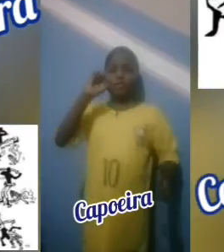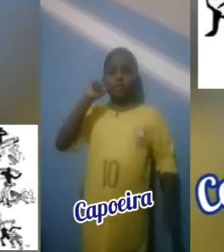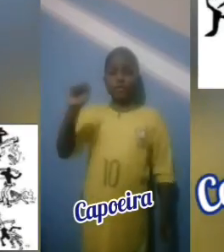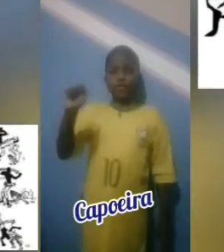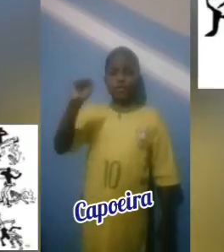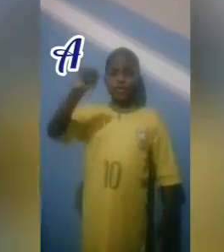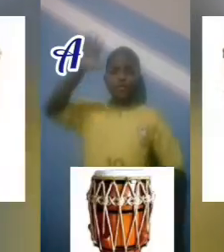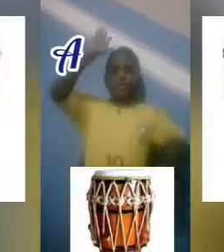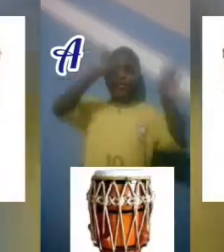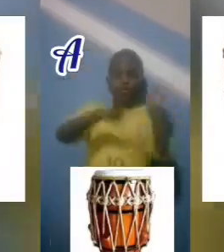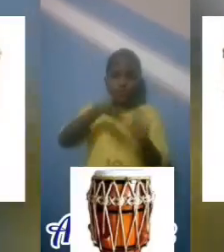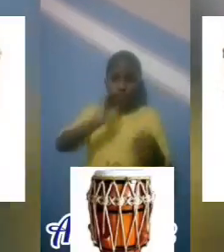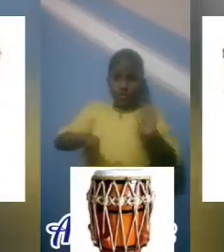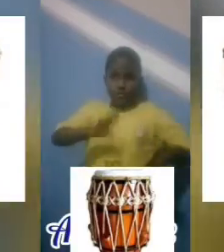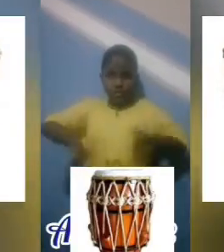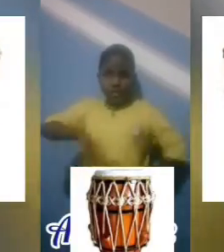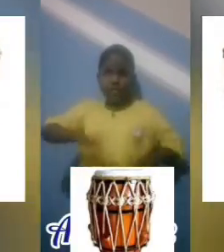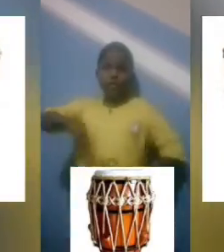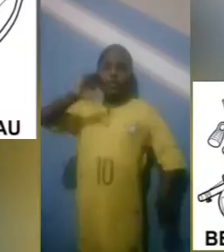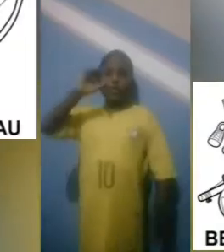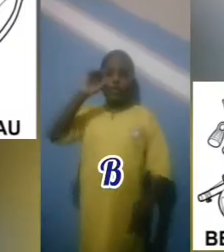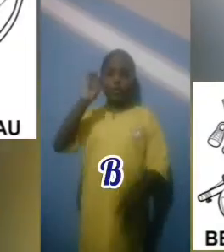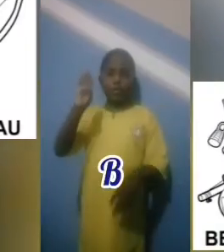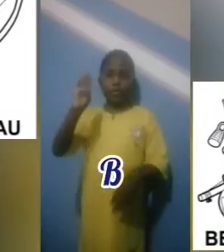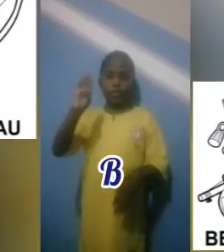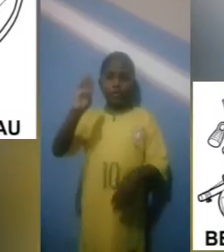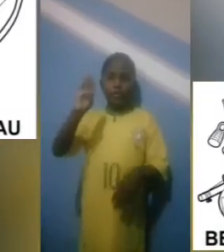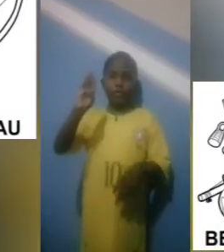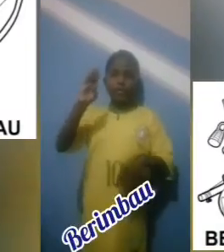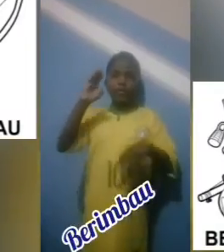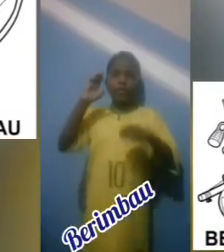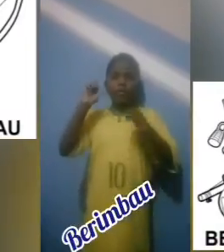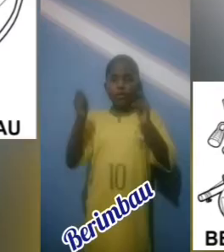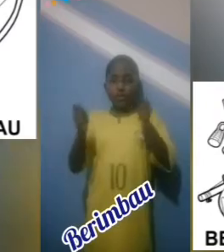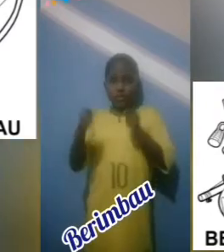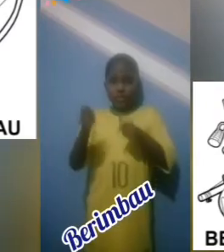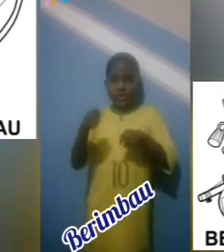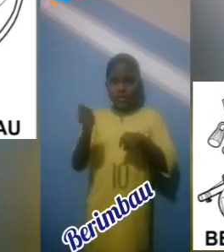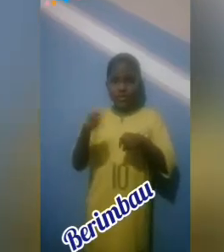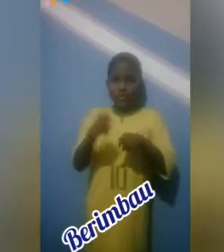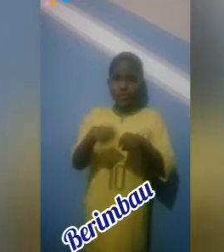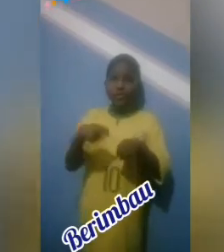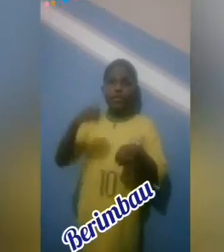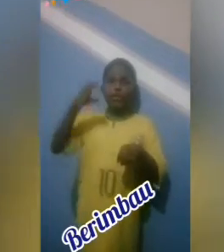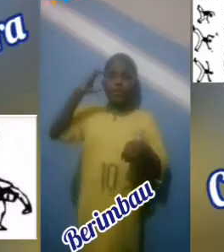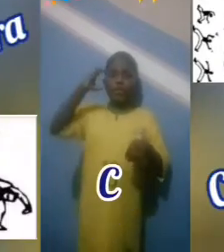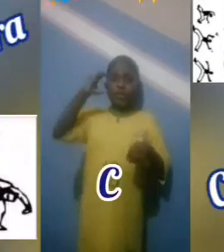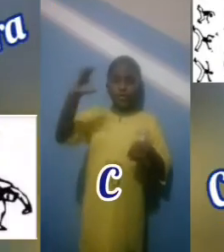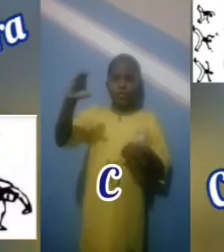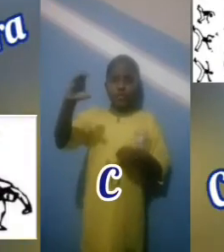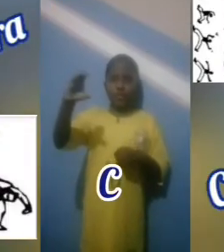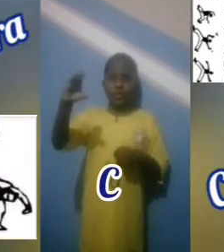de atabaque, é o B de berimbau, é o C